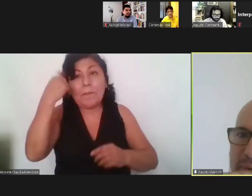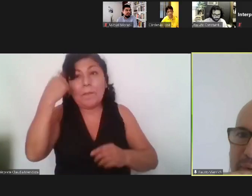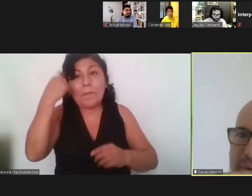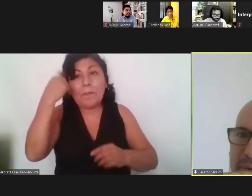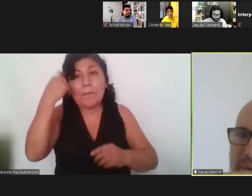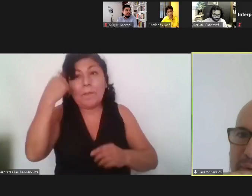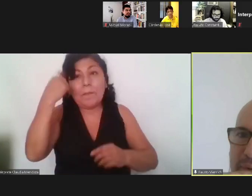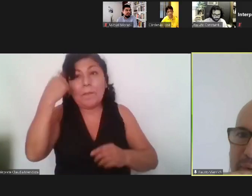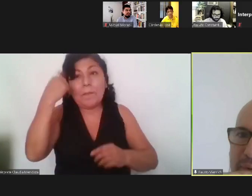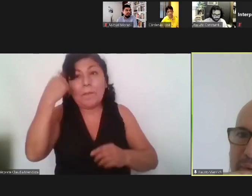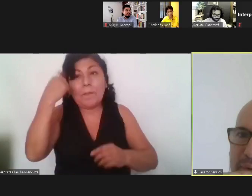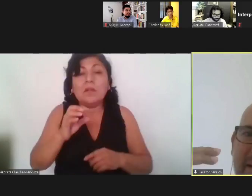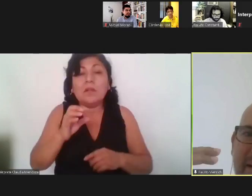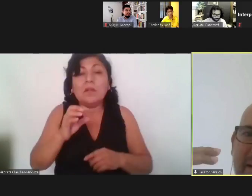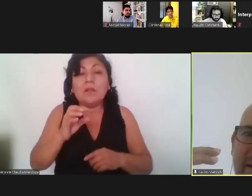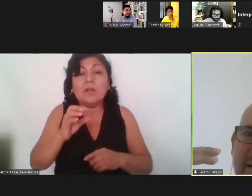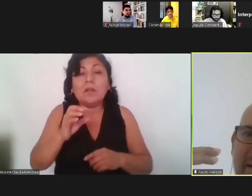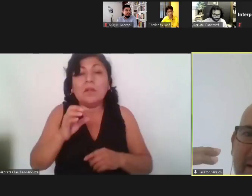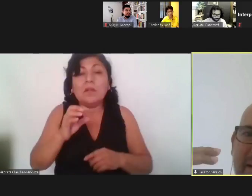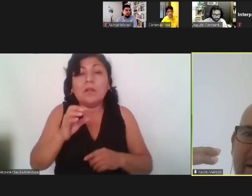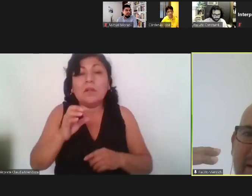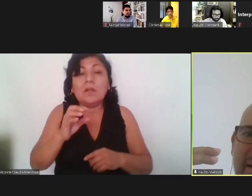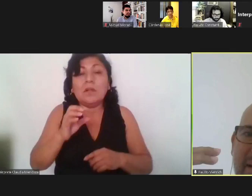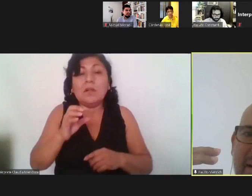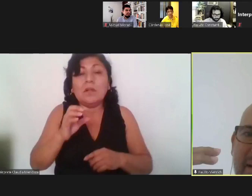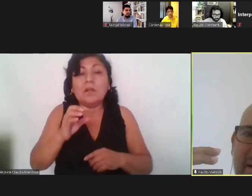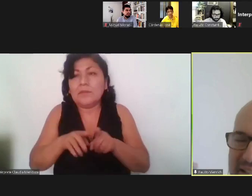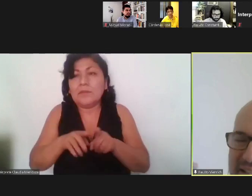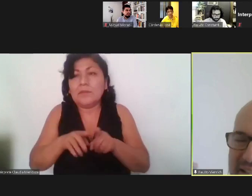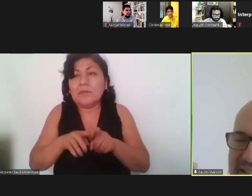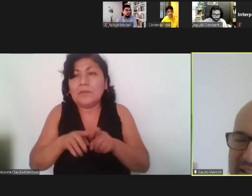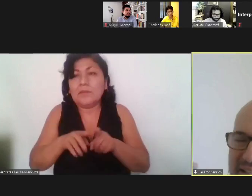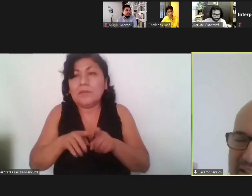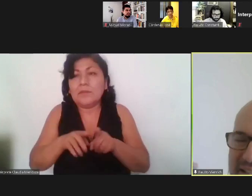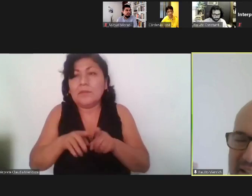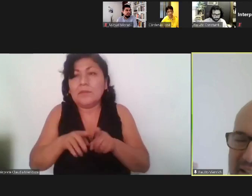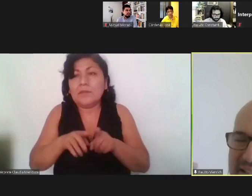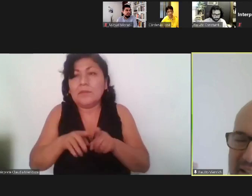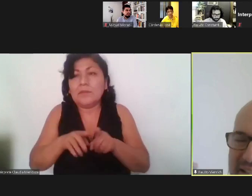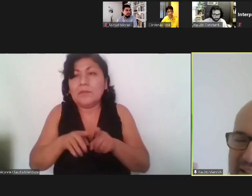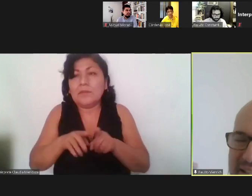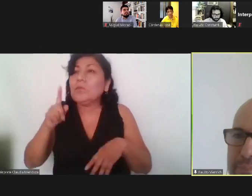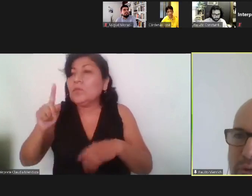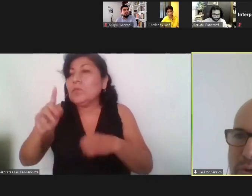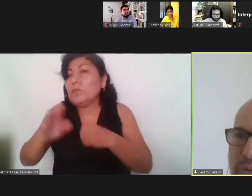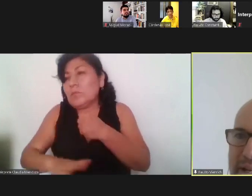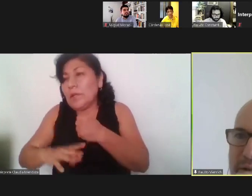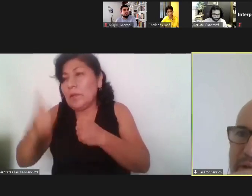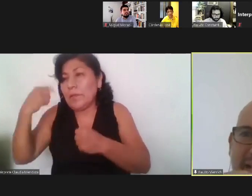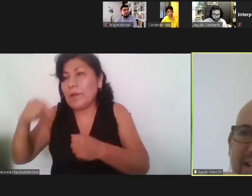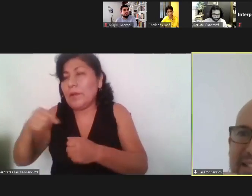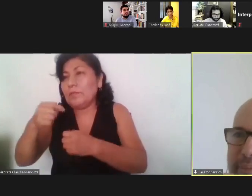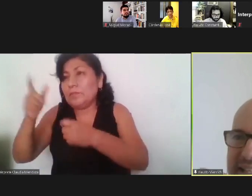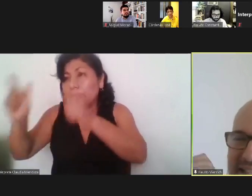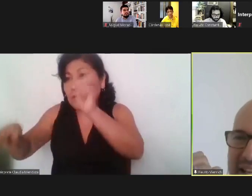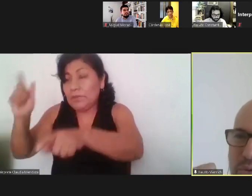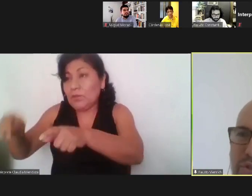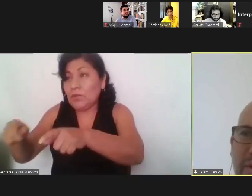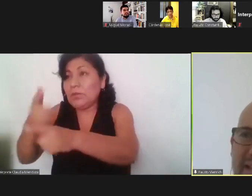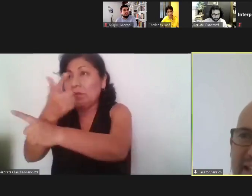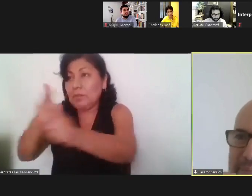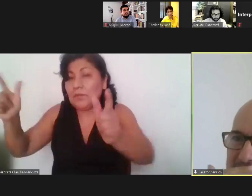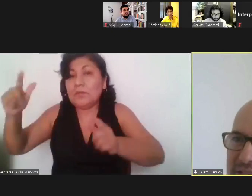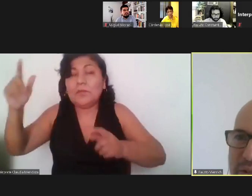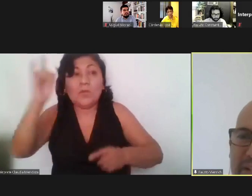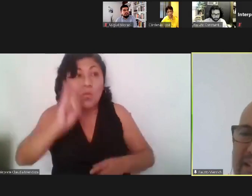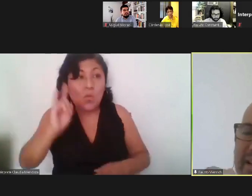fuente importante para los usuarios, para que ellos puedan una vez acceder a este tipo de obras, ¿no? Ya sea para hacer